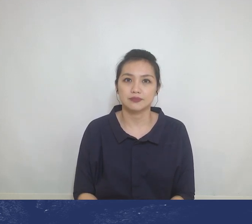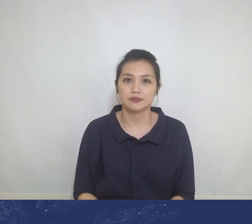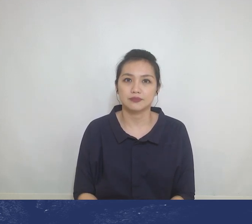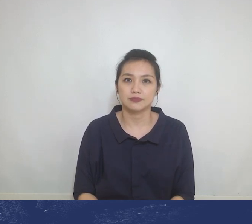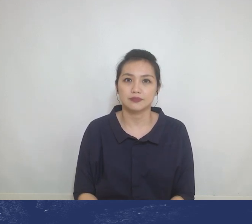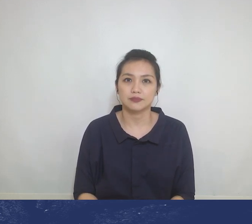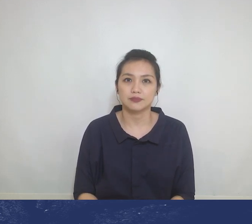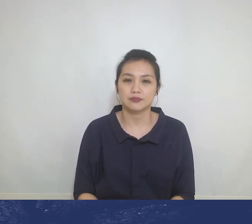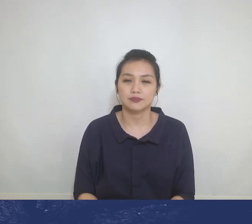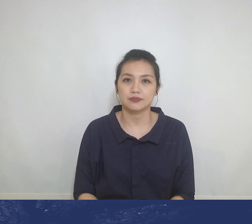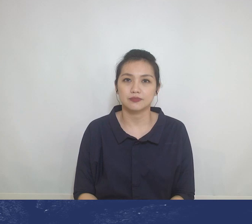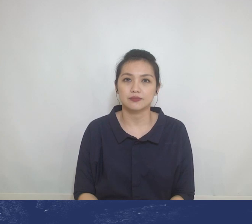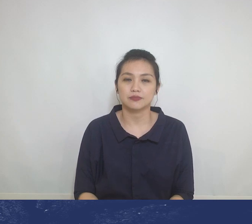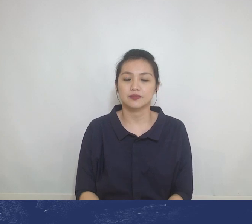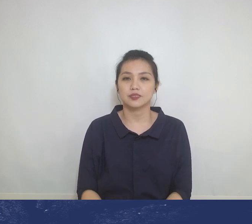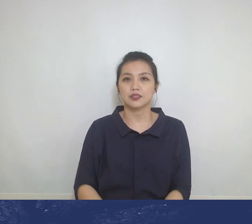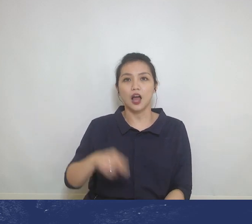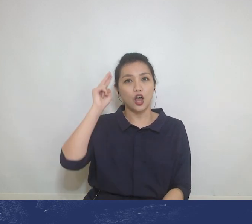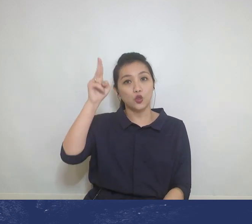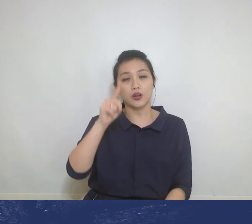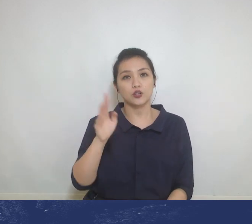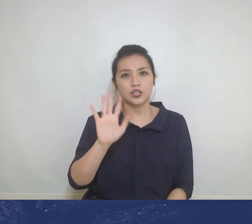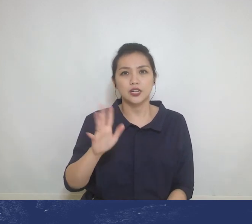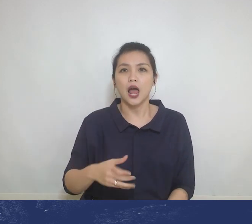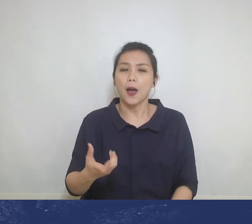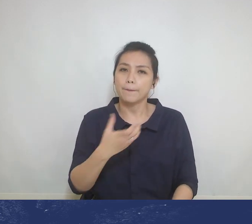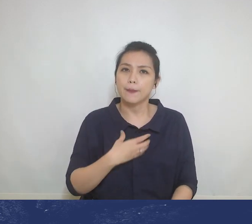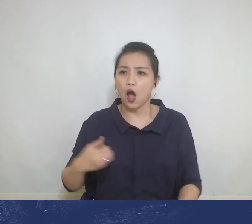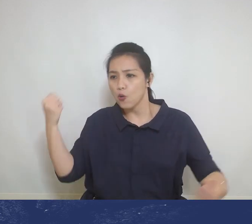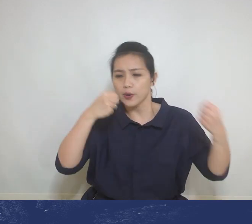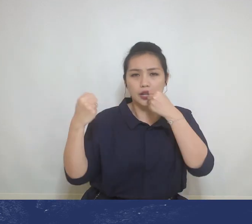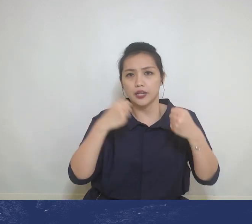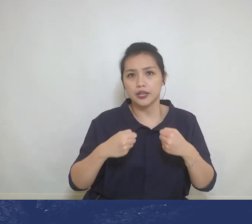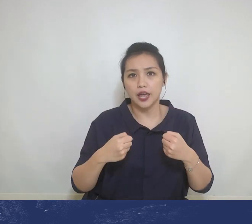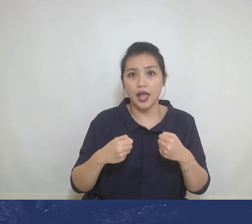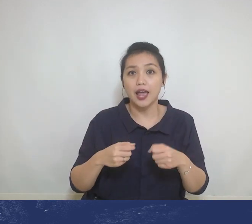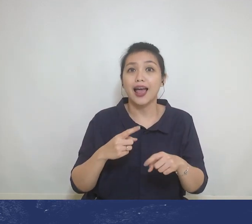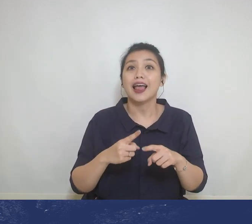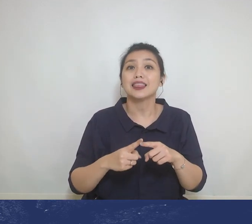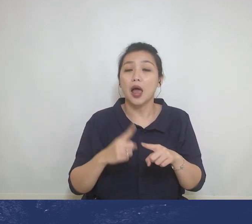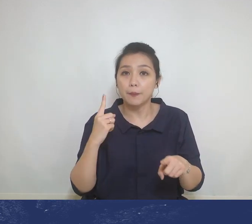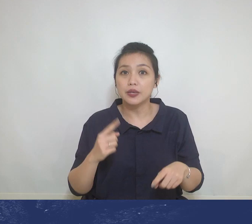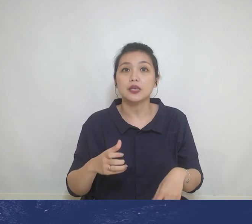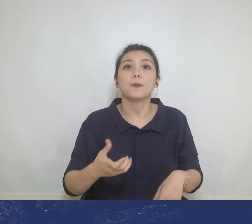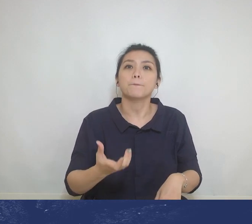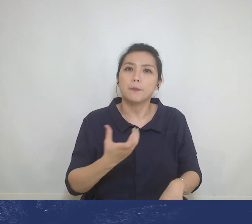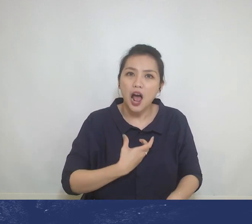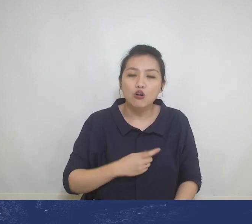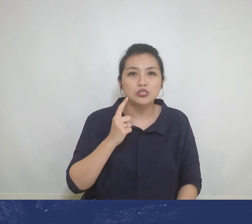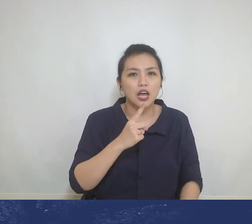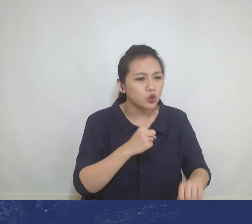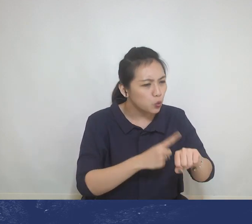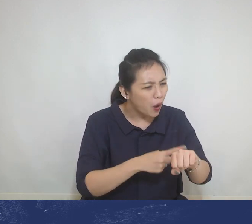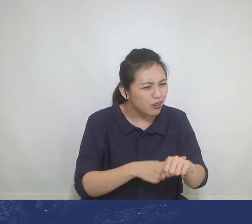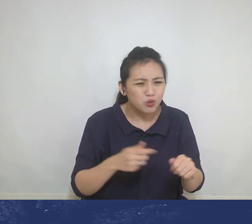Tuhan itu tidak mau suatu pertandingan, tapi dia mau satu momen. Suatu momen dengan